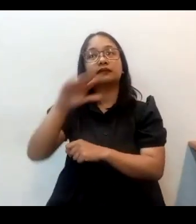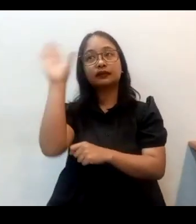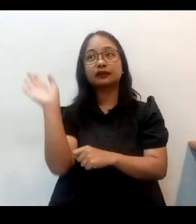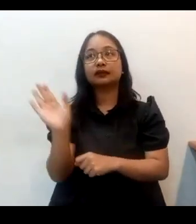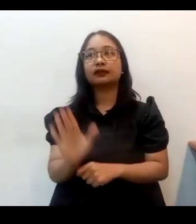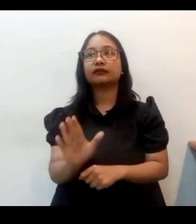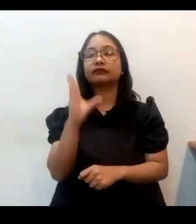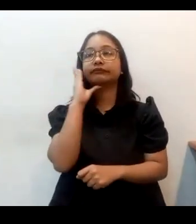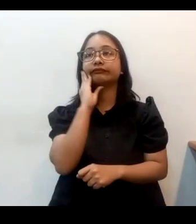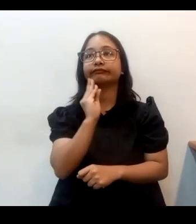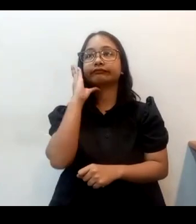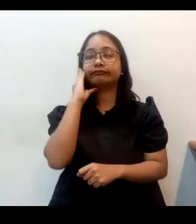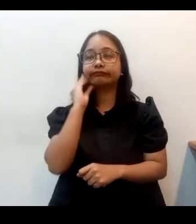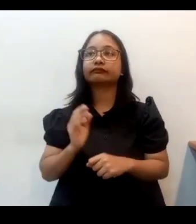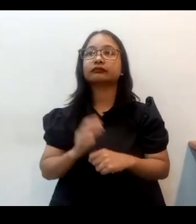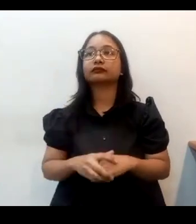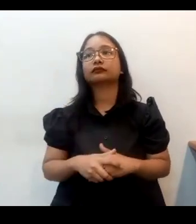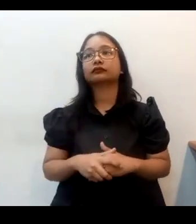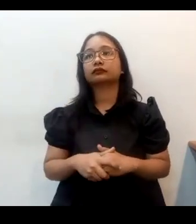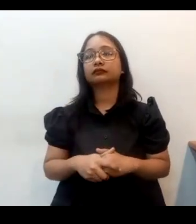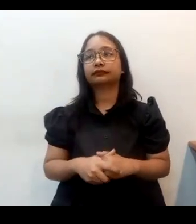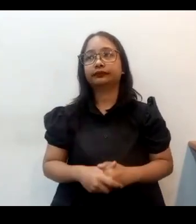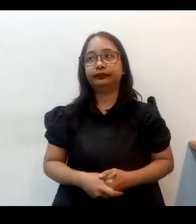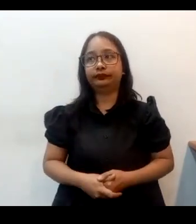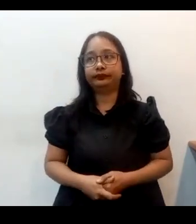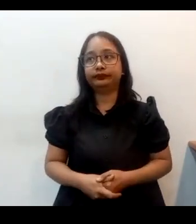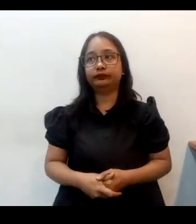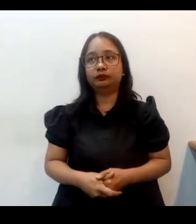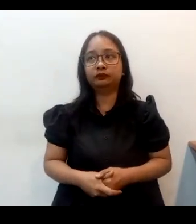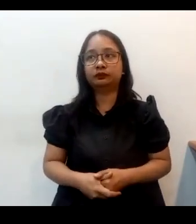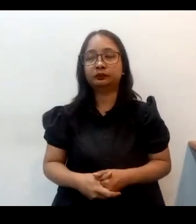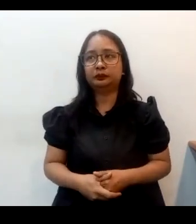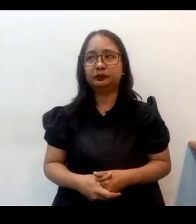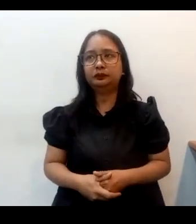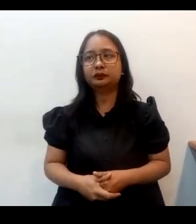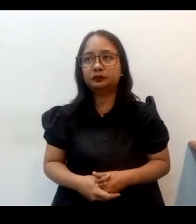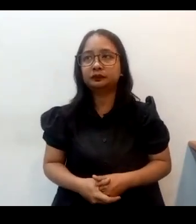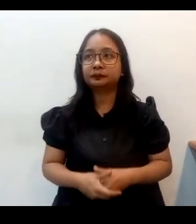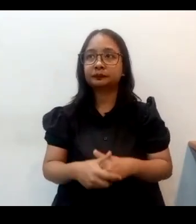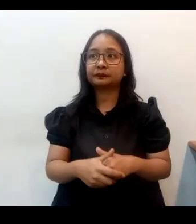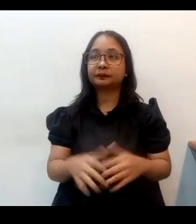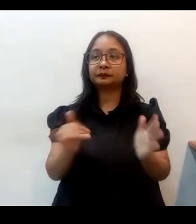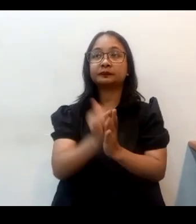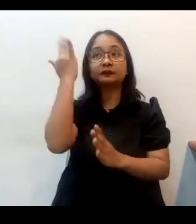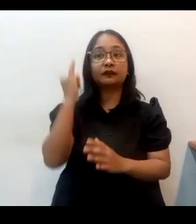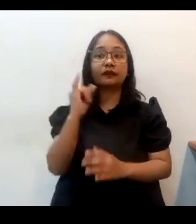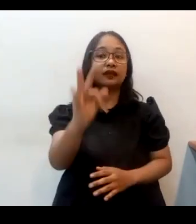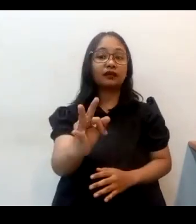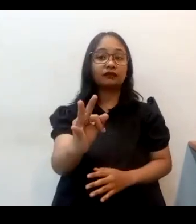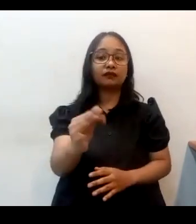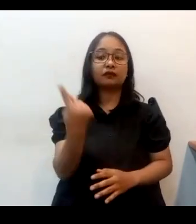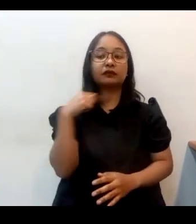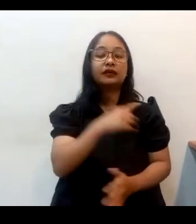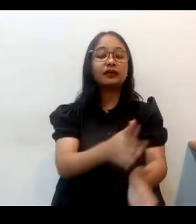why when we ask how you are saved, he cannot say details. Kaya nga po kapag